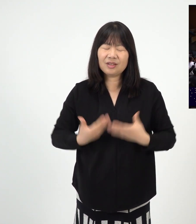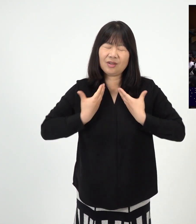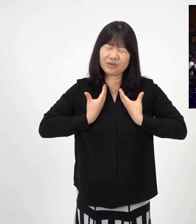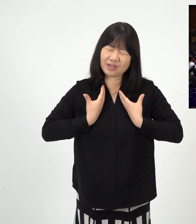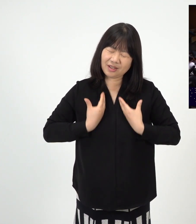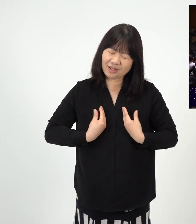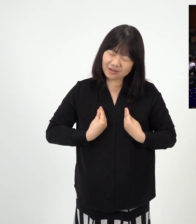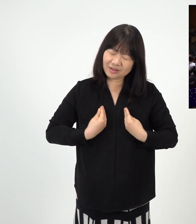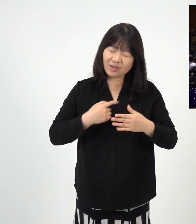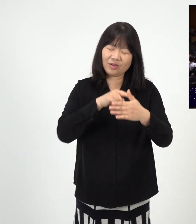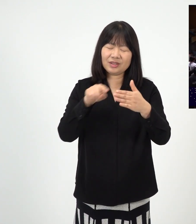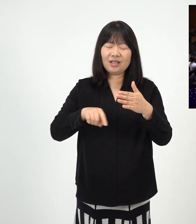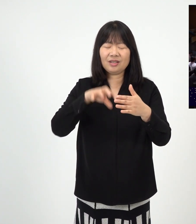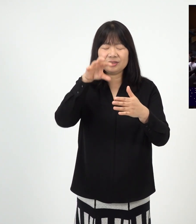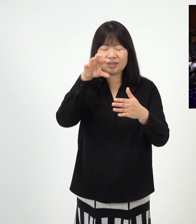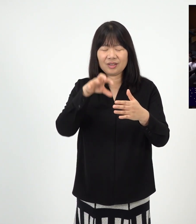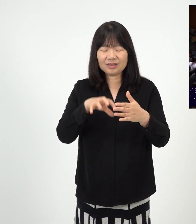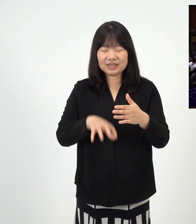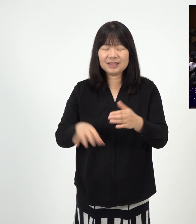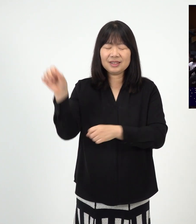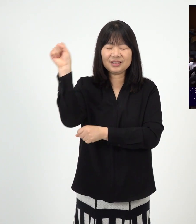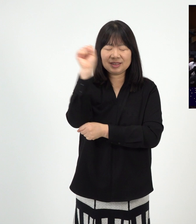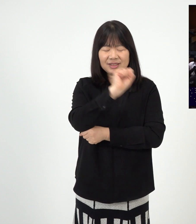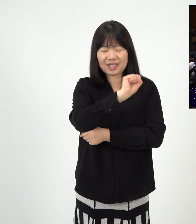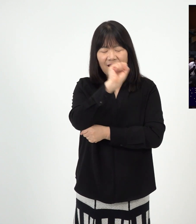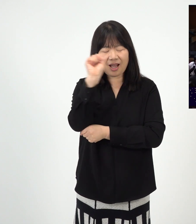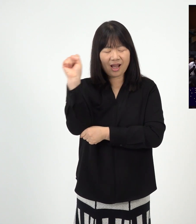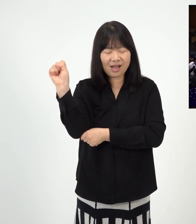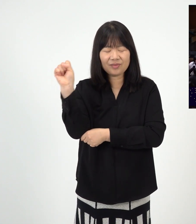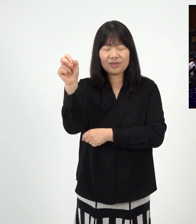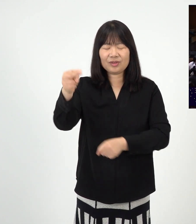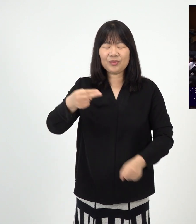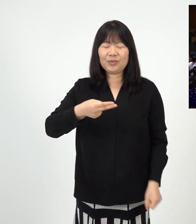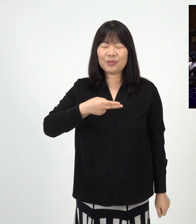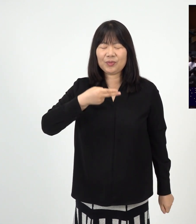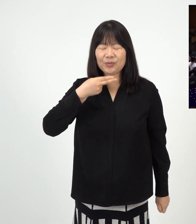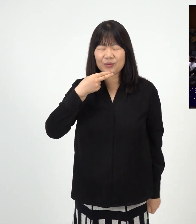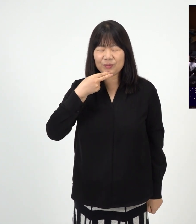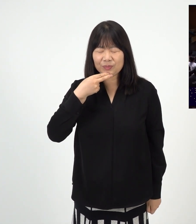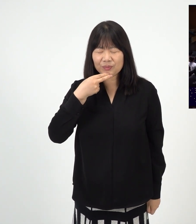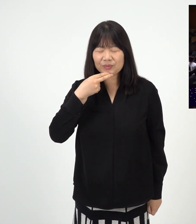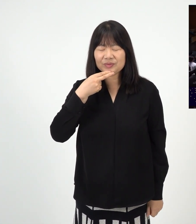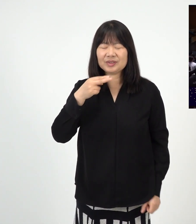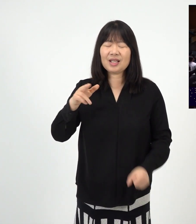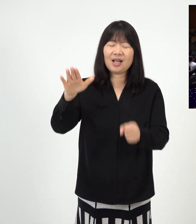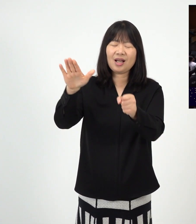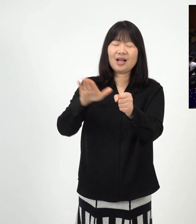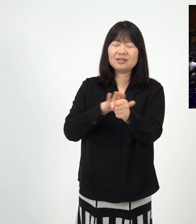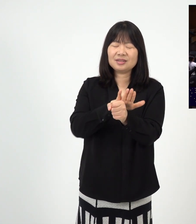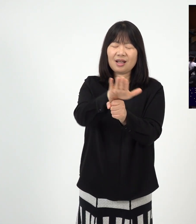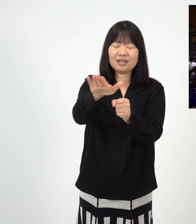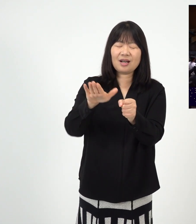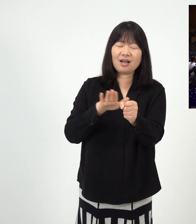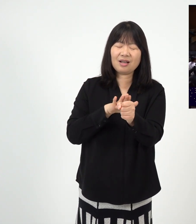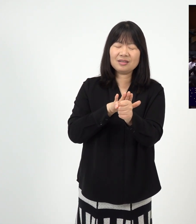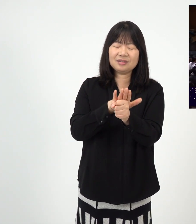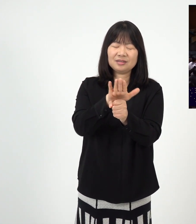절망 속에도 흔들리지 않고 사랑하는 주 얼굴